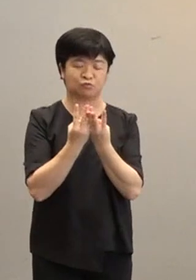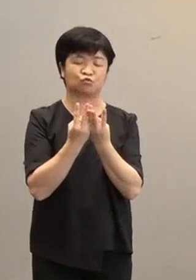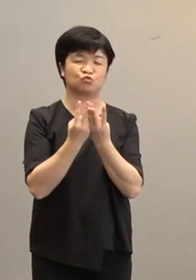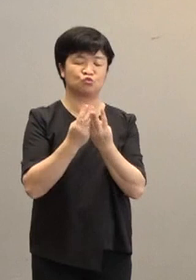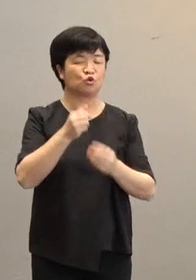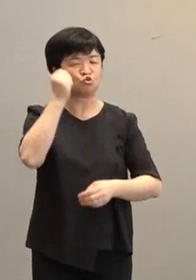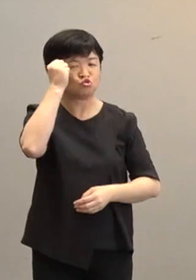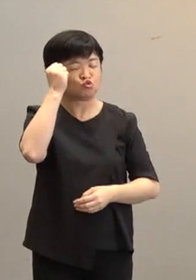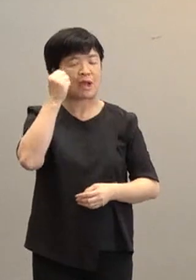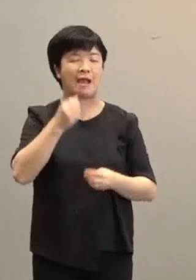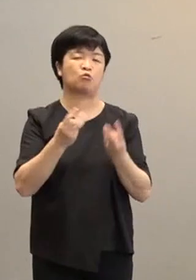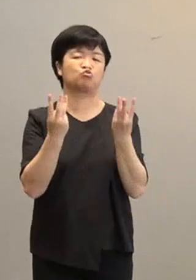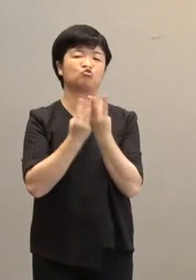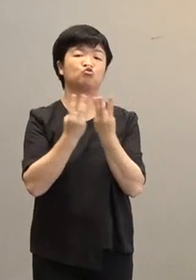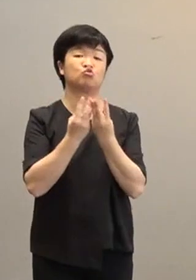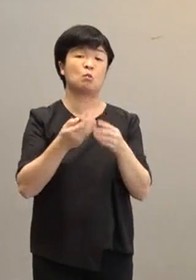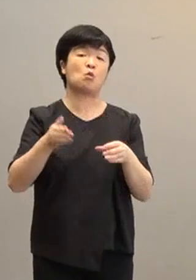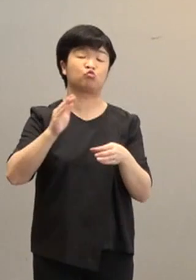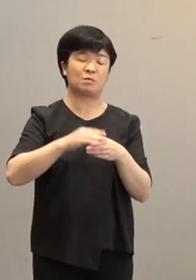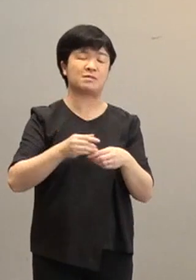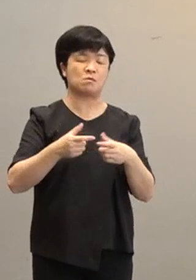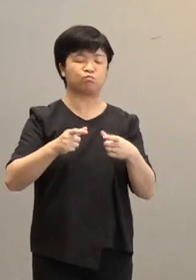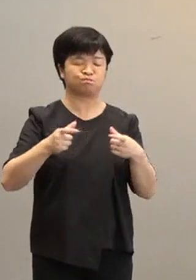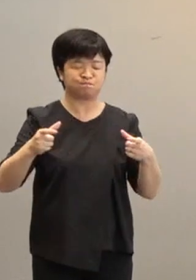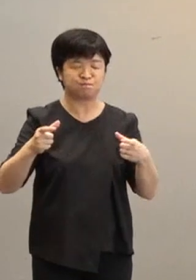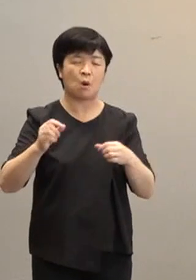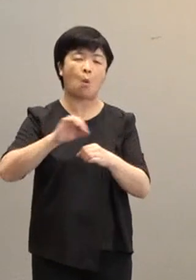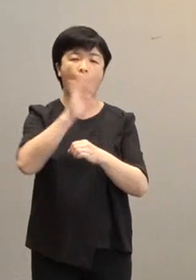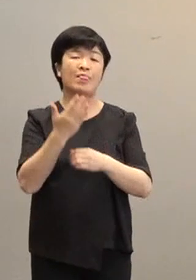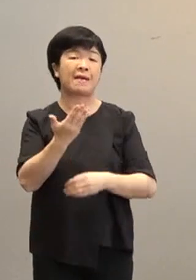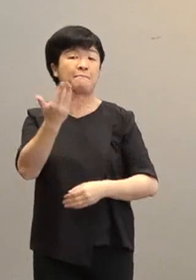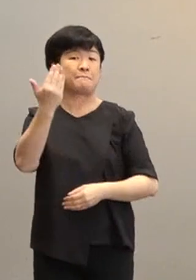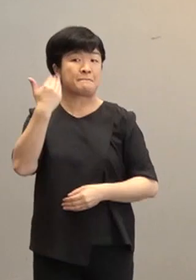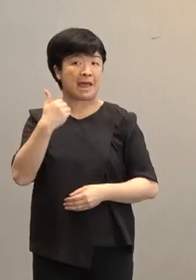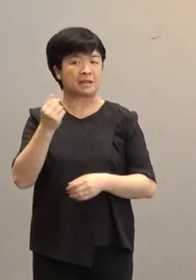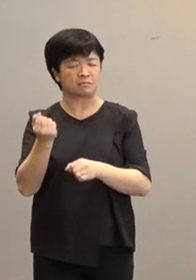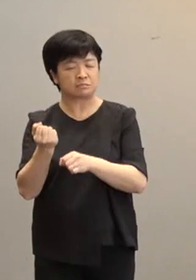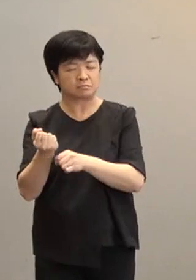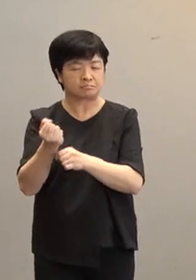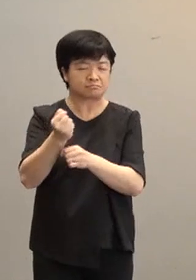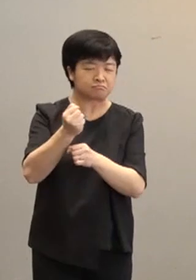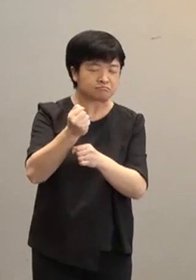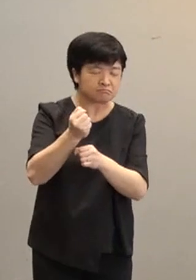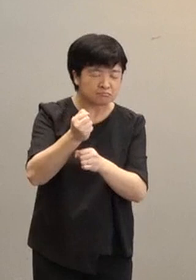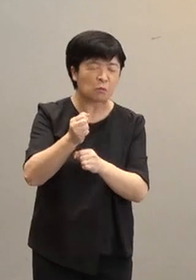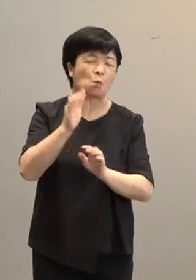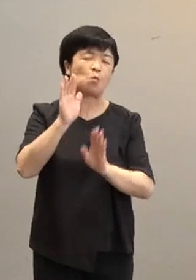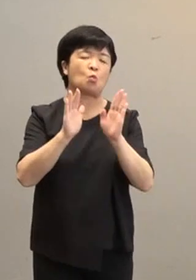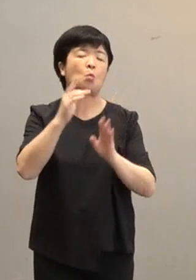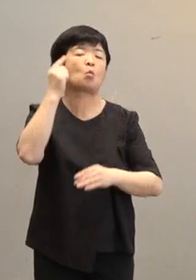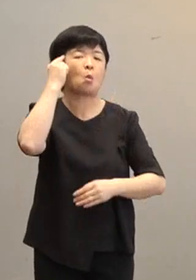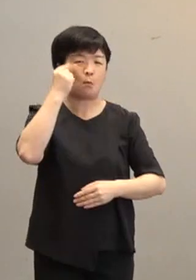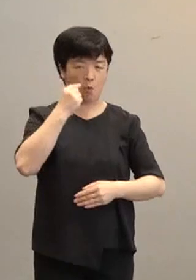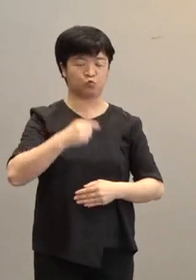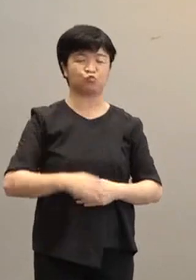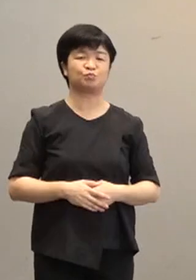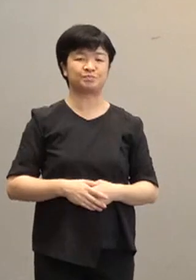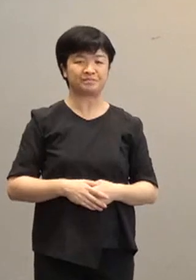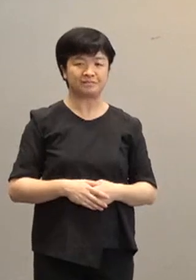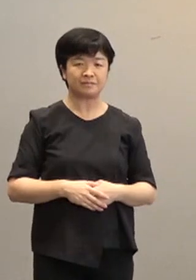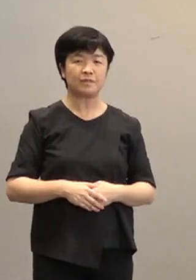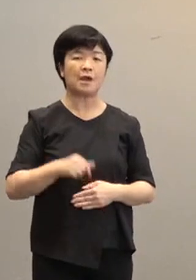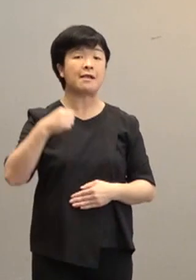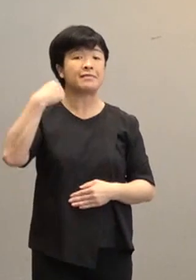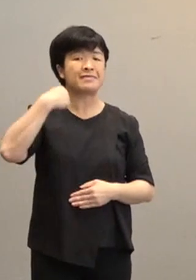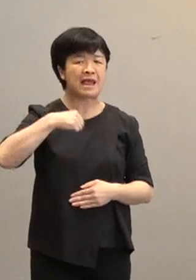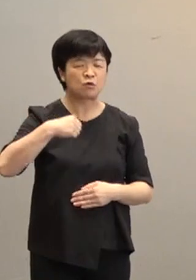数も含めてですね、基本的にはコロナ前取り戻してきているというふうに思っております。まあ、この夏